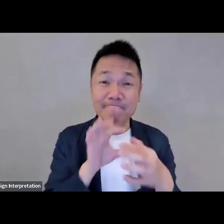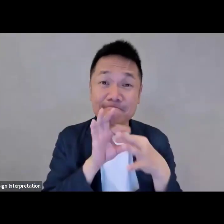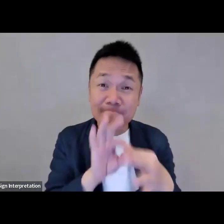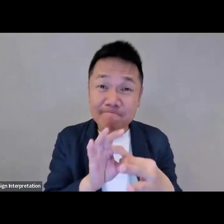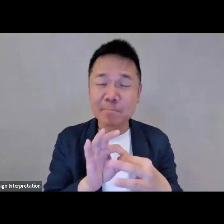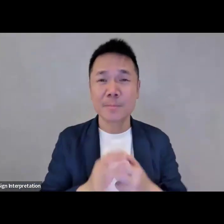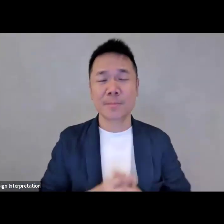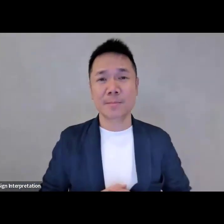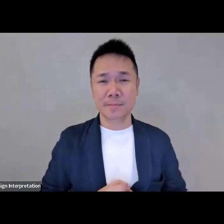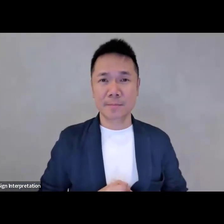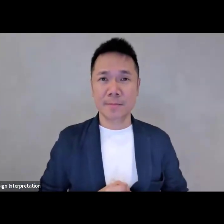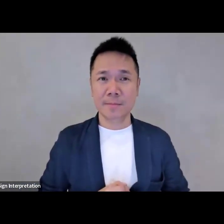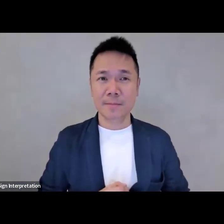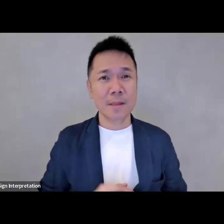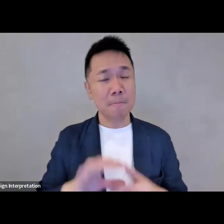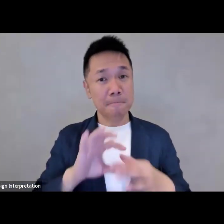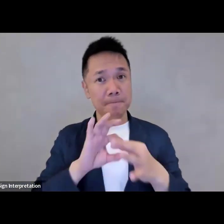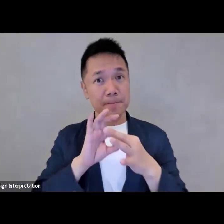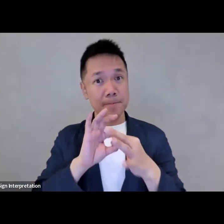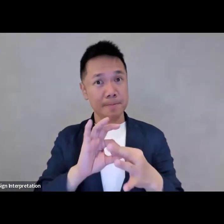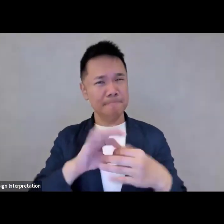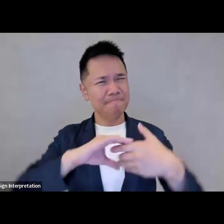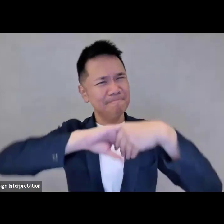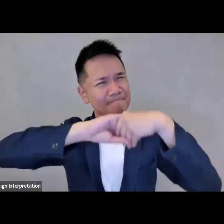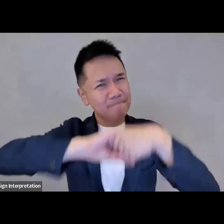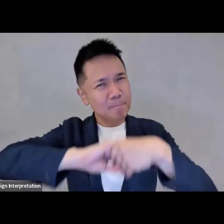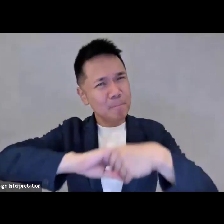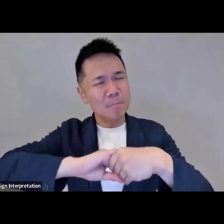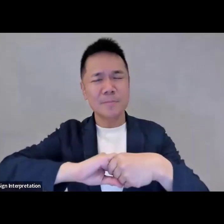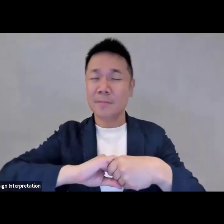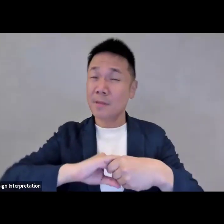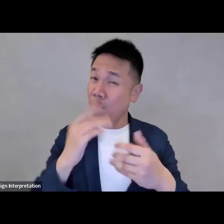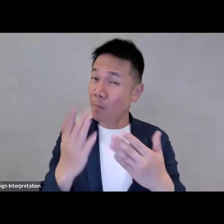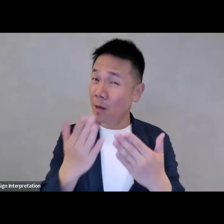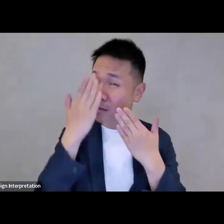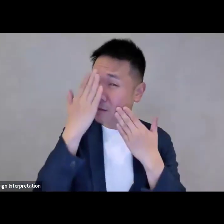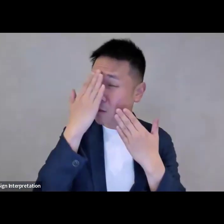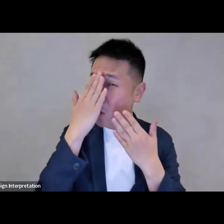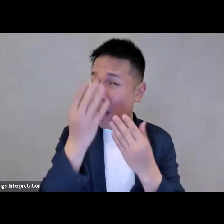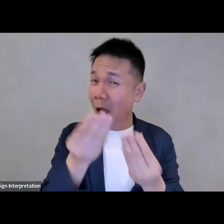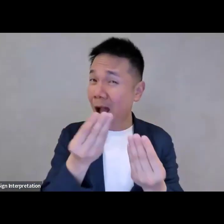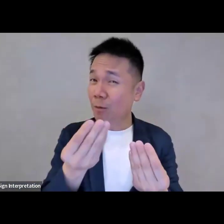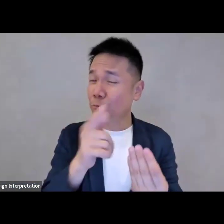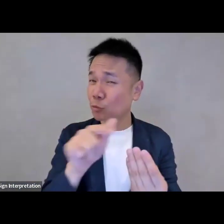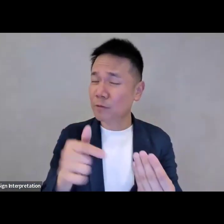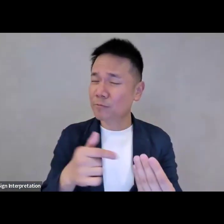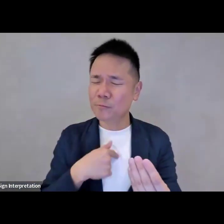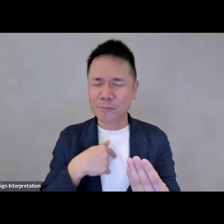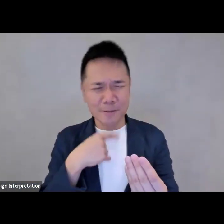因为呢，我们一直以来都，我跟博士都是非常好的朋友。